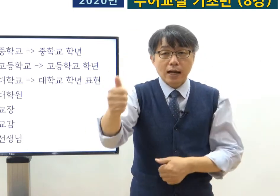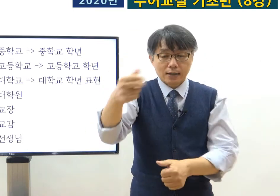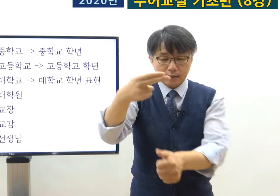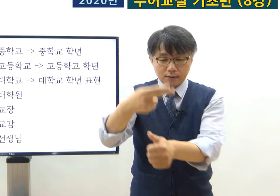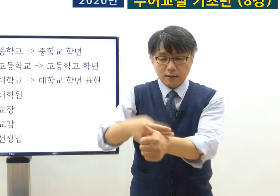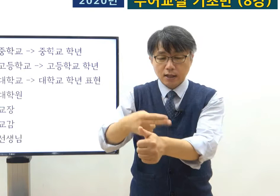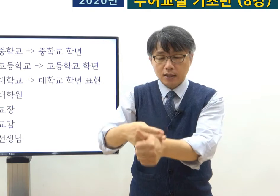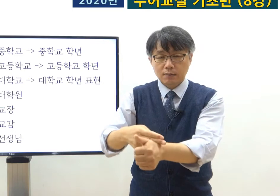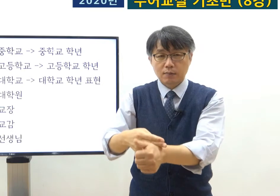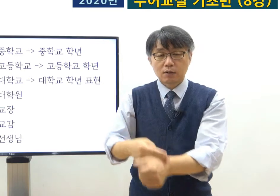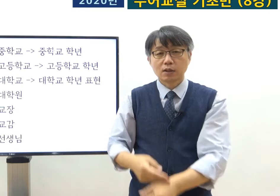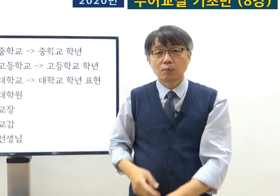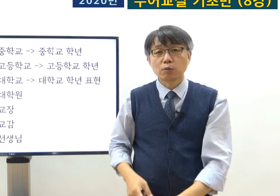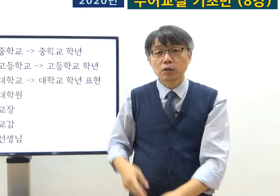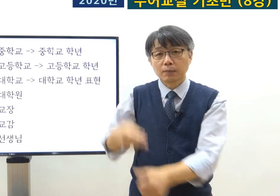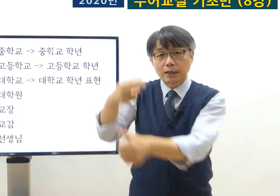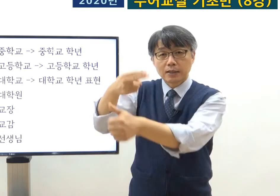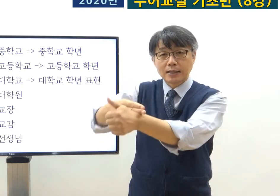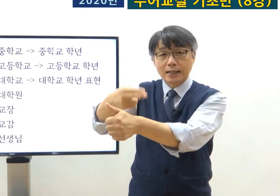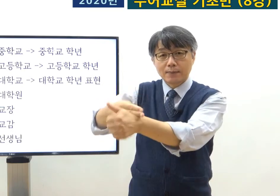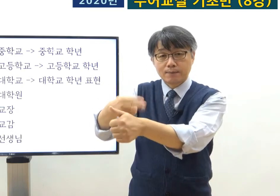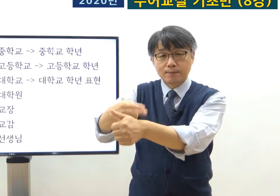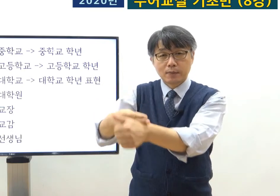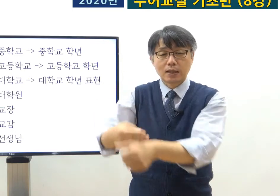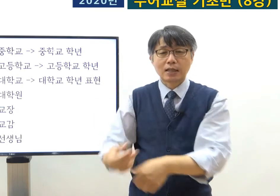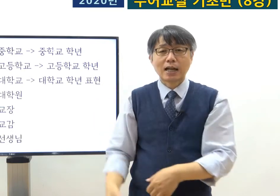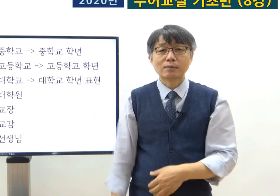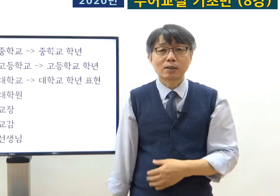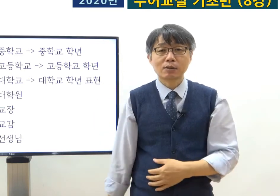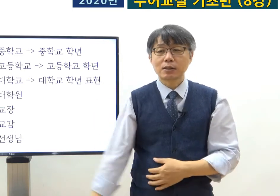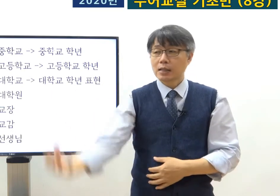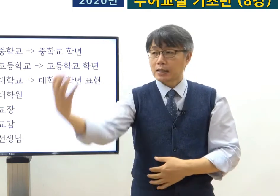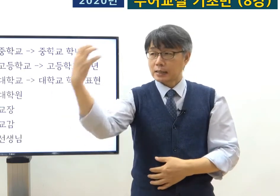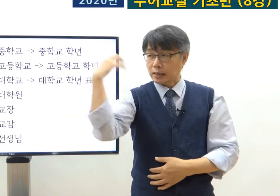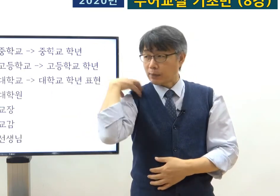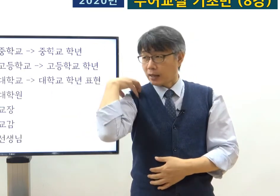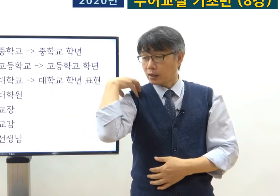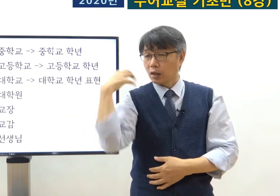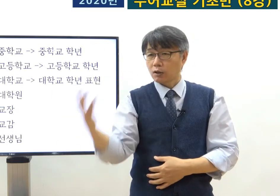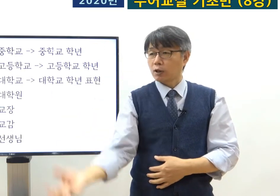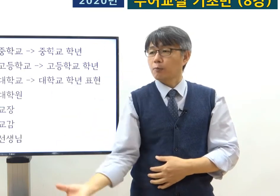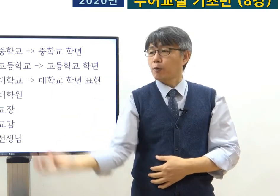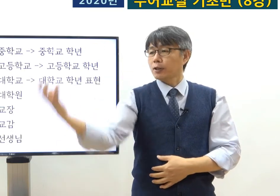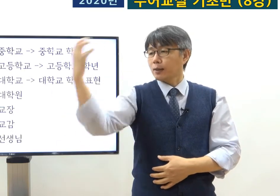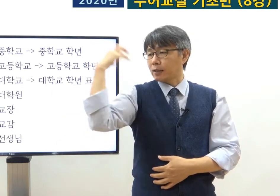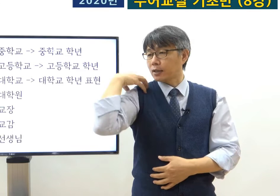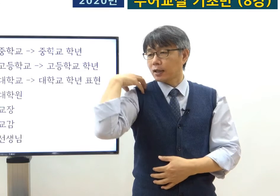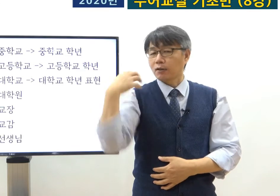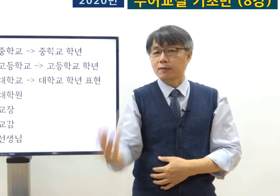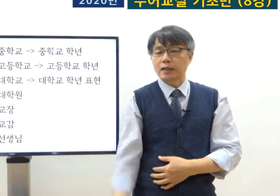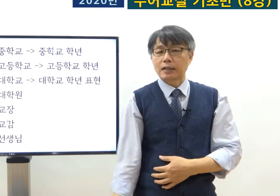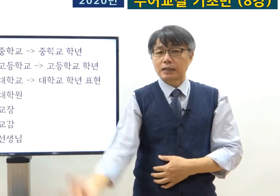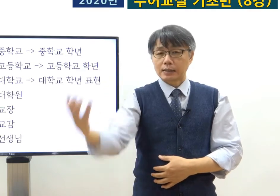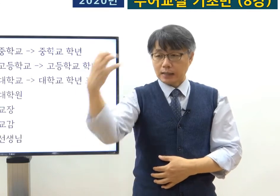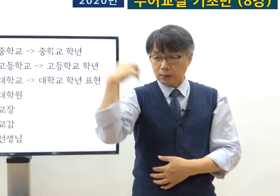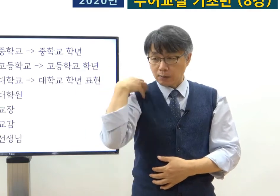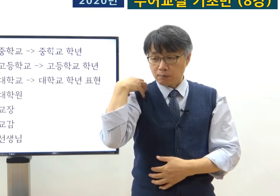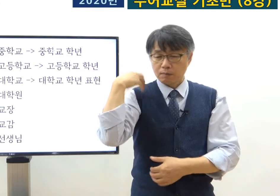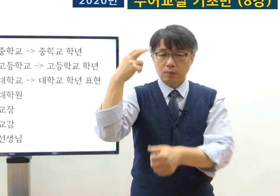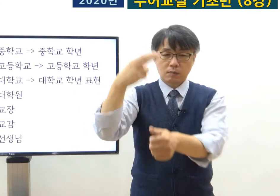교장 선생님. 그냥 보통 선생님 할 때는 선생님. 담임 선생님은 담당 이렇게 딱 맞는 거잖아요. 담임